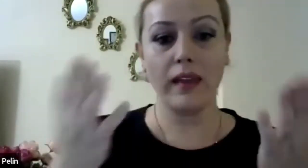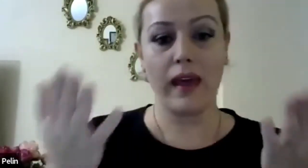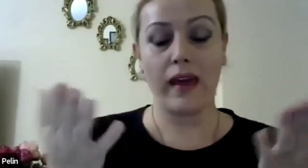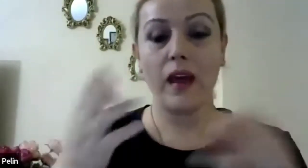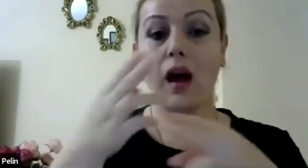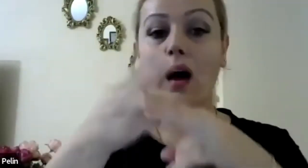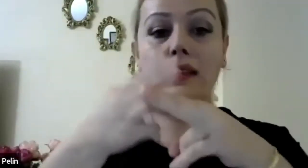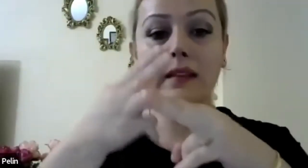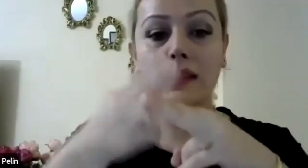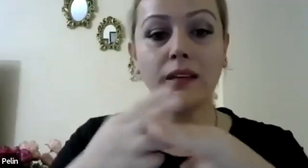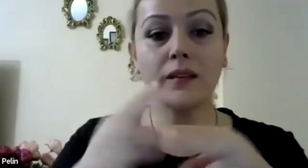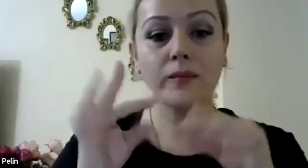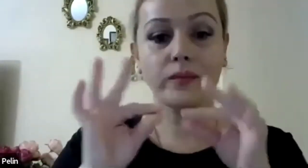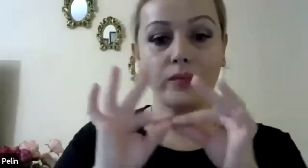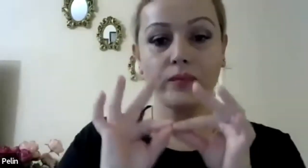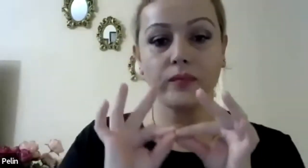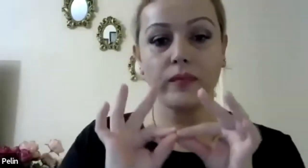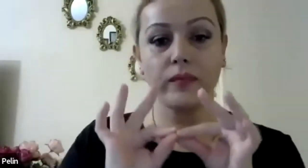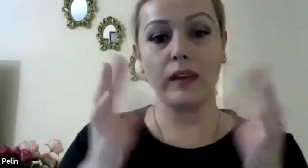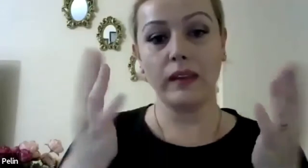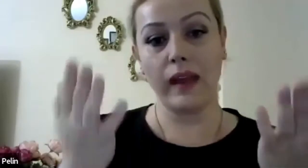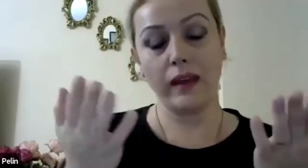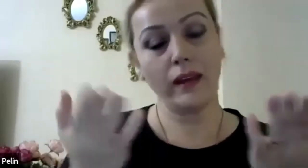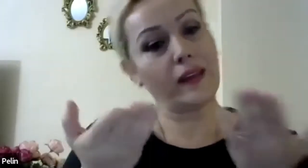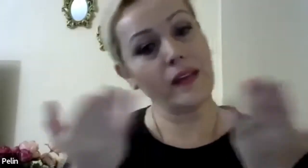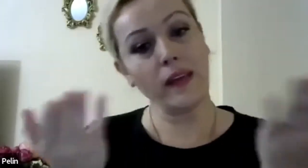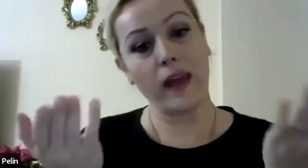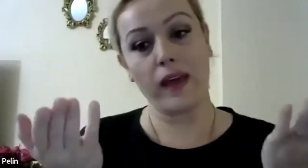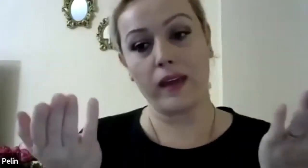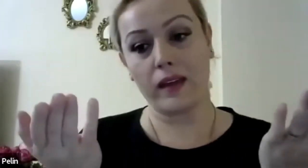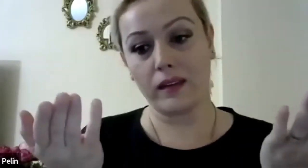ne? Adın ne? Ya da ne?